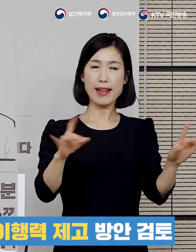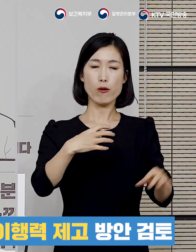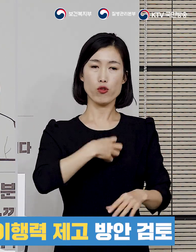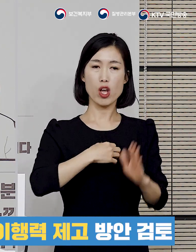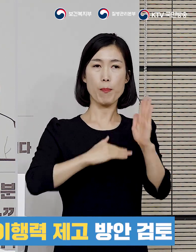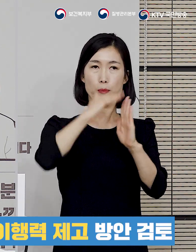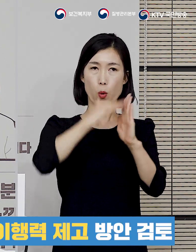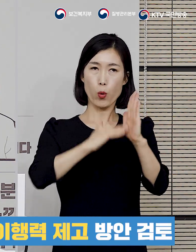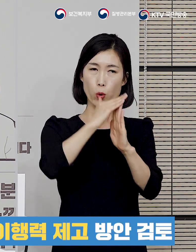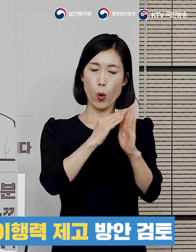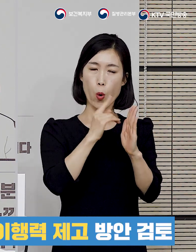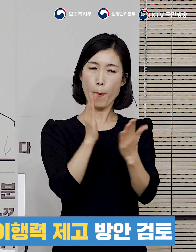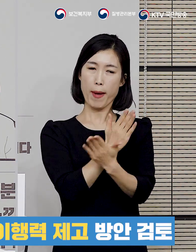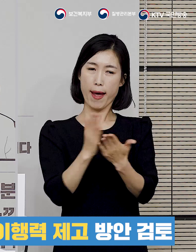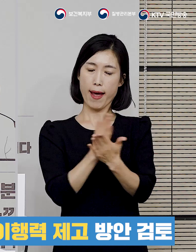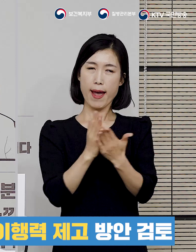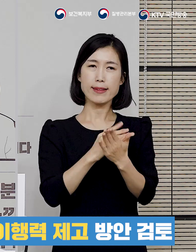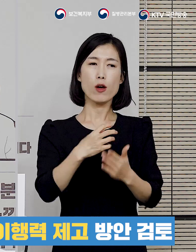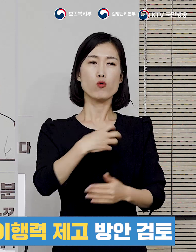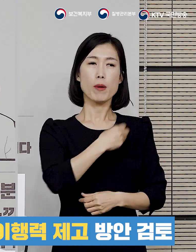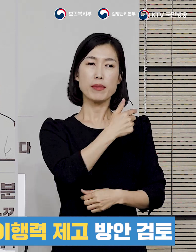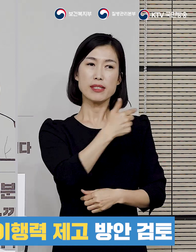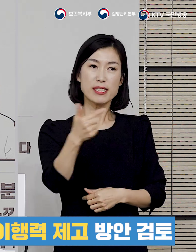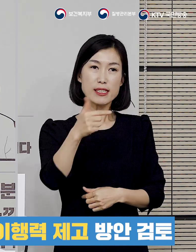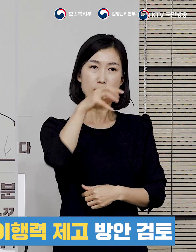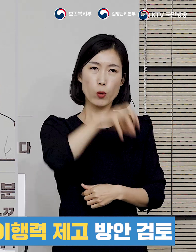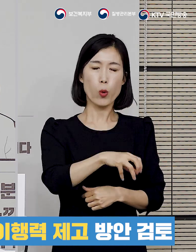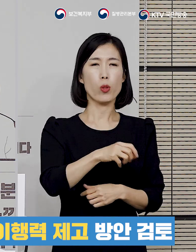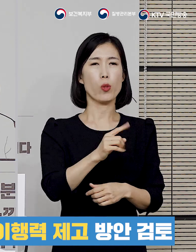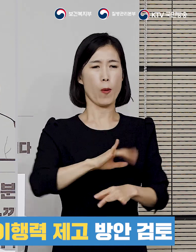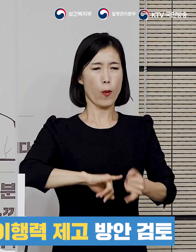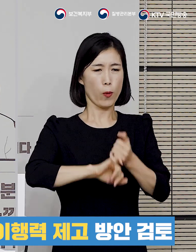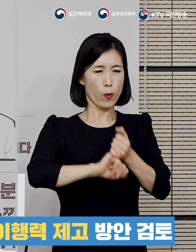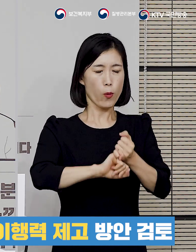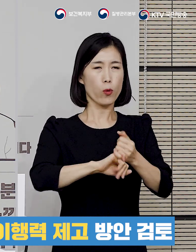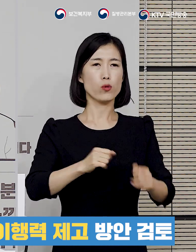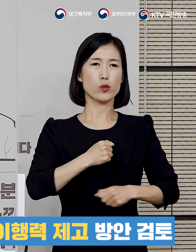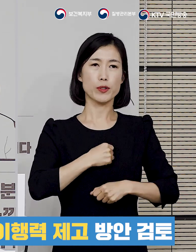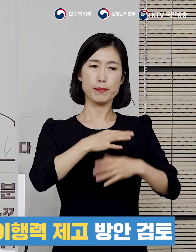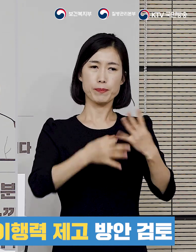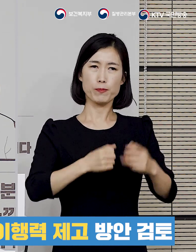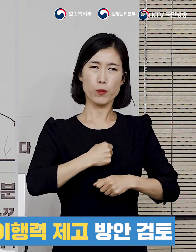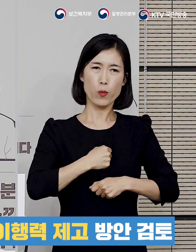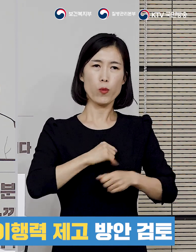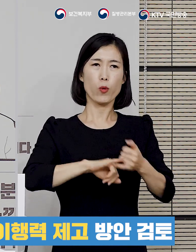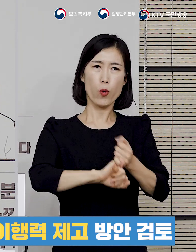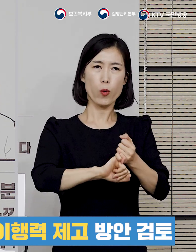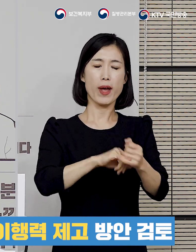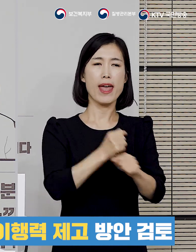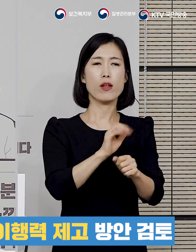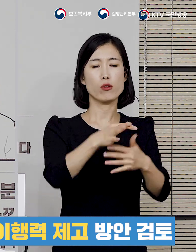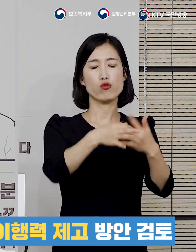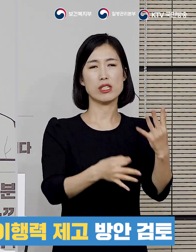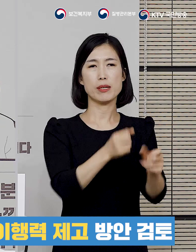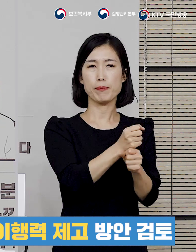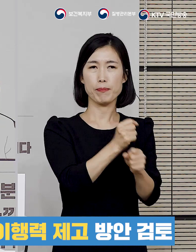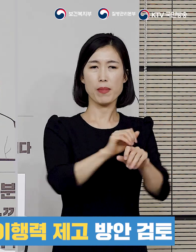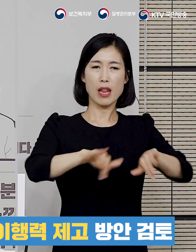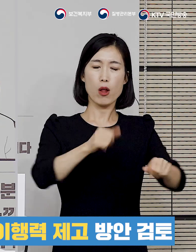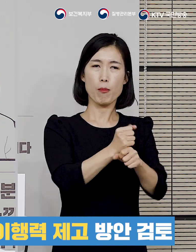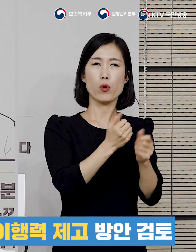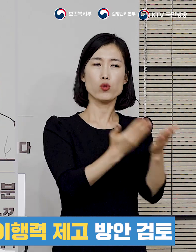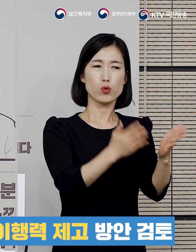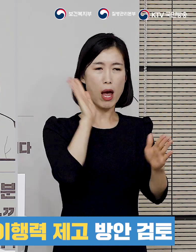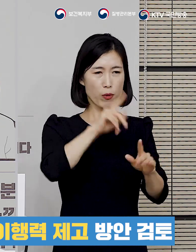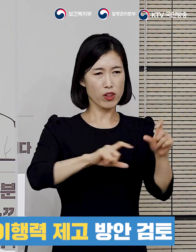시설별 위험도를 평가해서 고위험 시설을 구체화하고 반드시 준수해야 할 핵심 방역